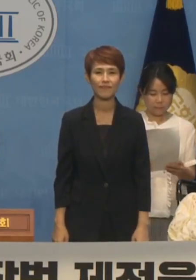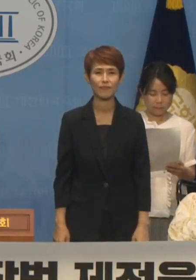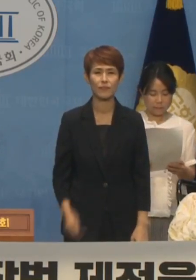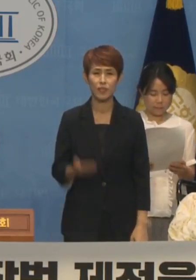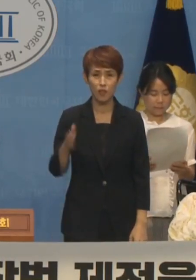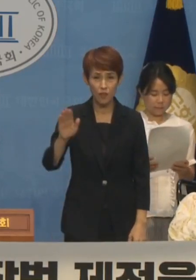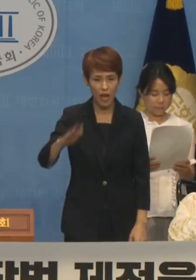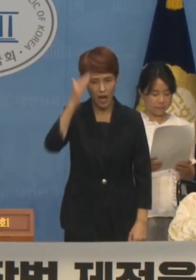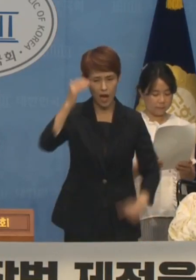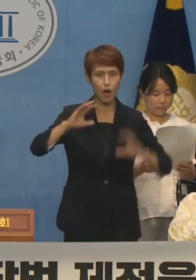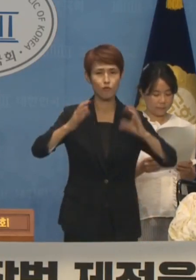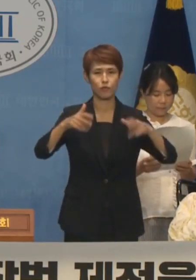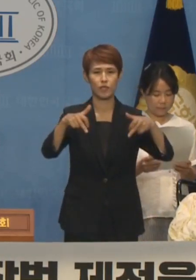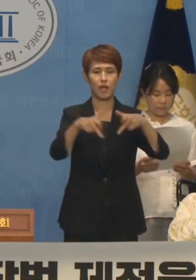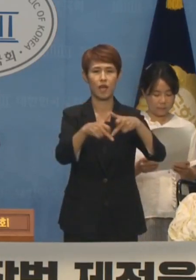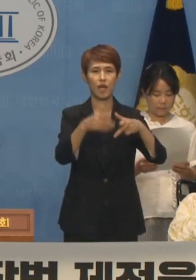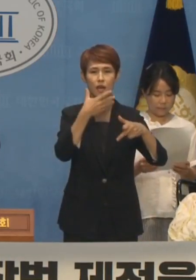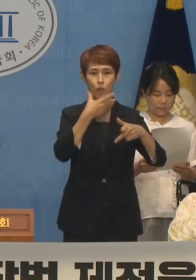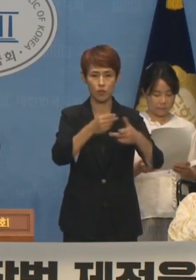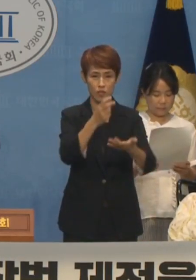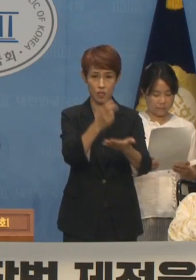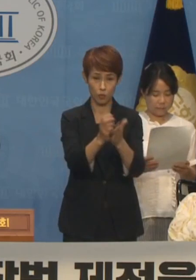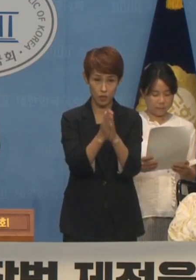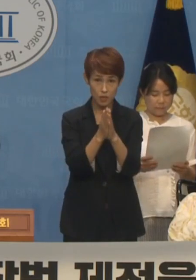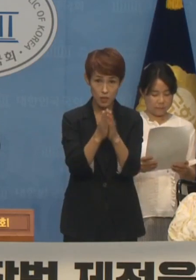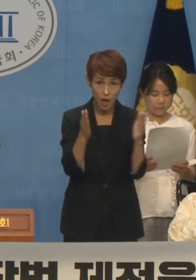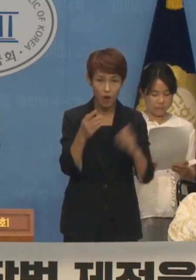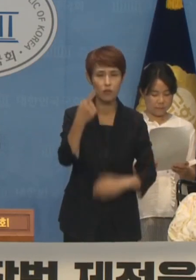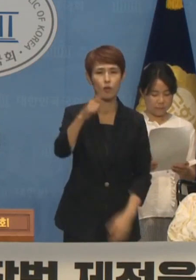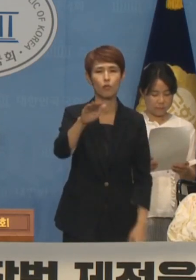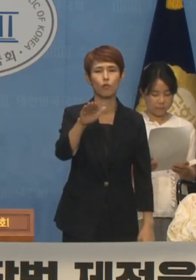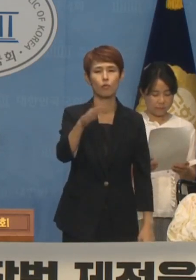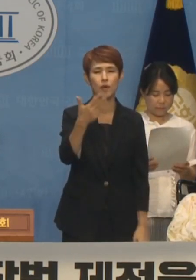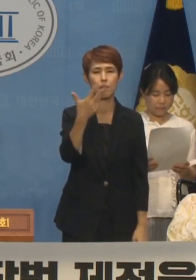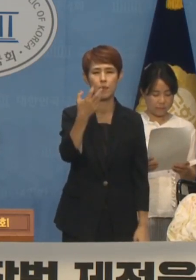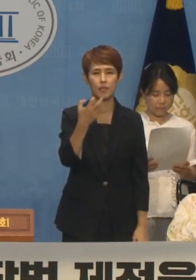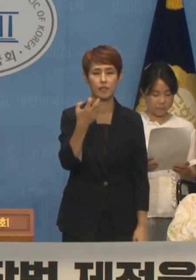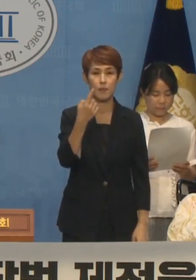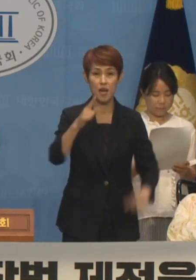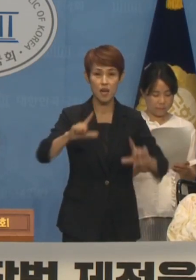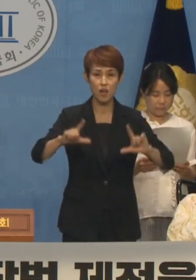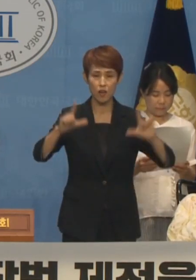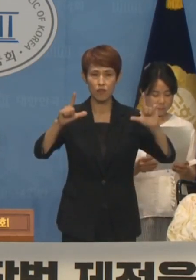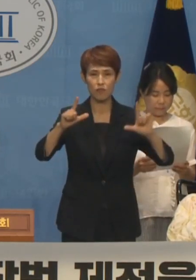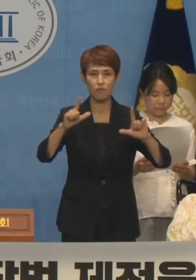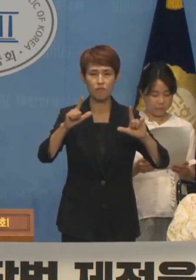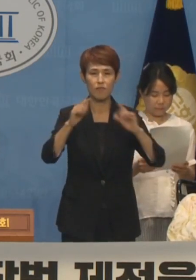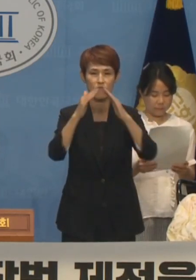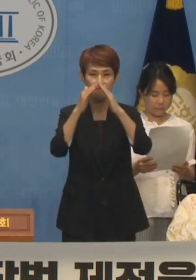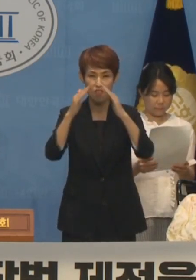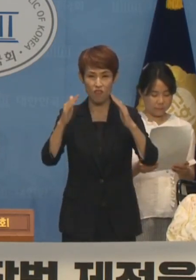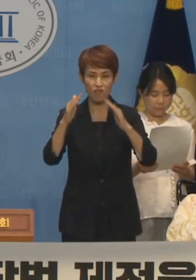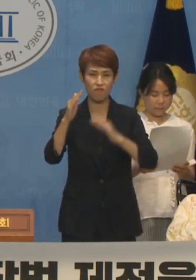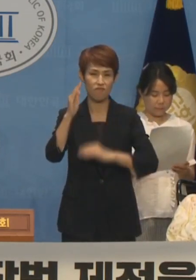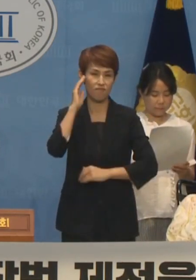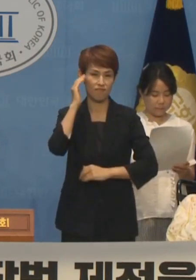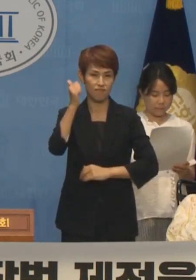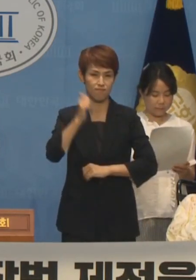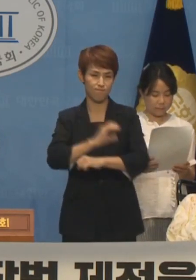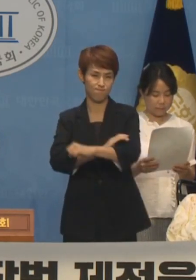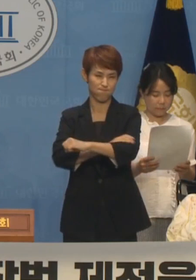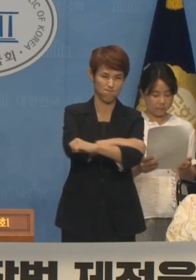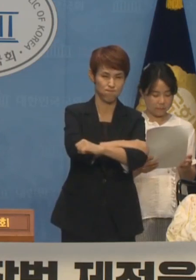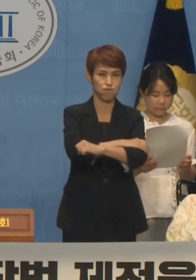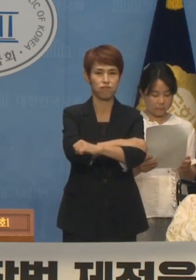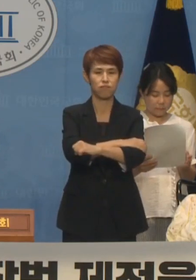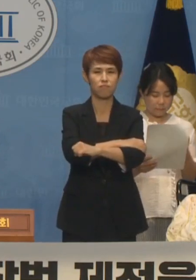그러나 대한민국 장애인 복지제도의 시작은 1981년 전두환 군사독재의 시해와 동정의 잔재를 담은